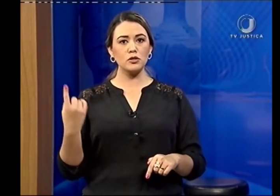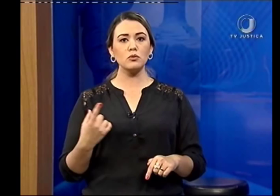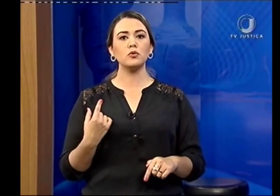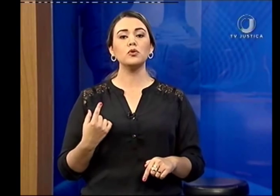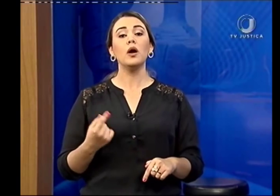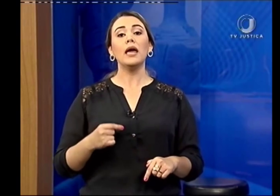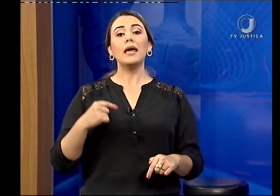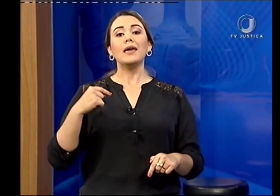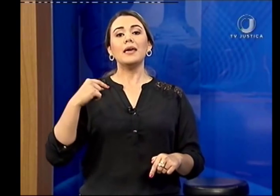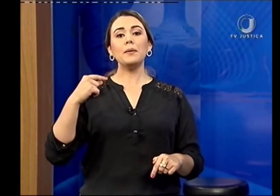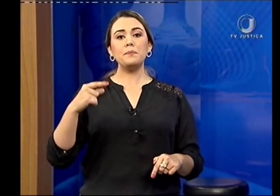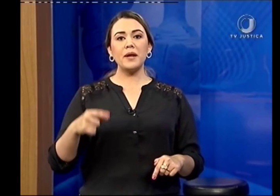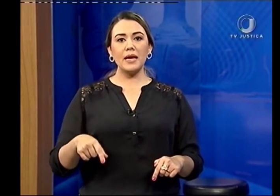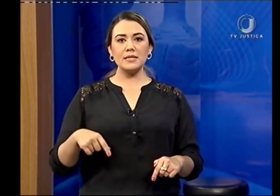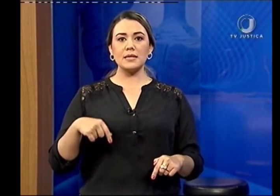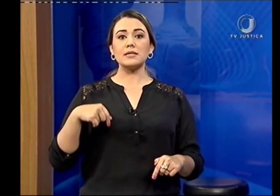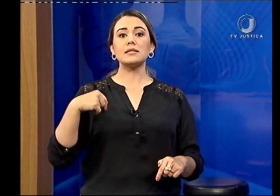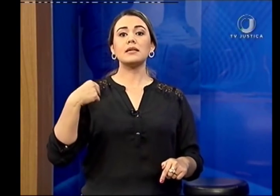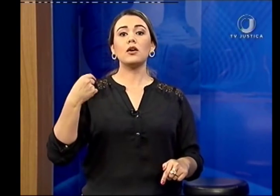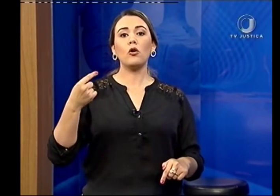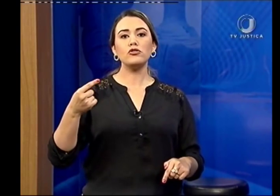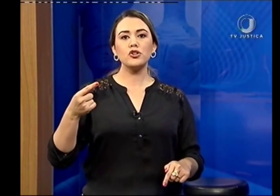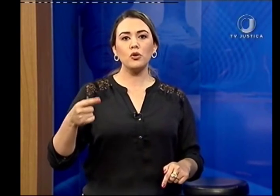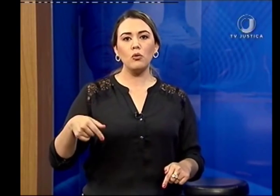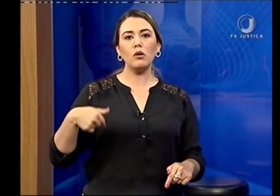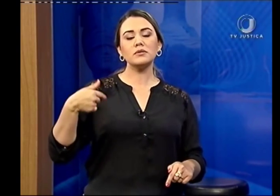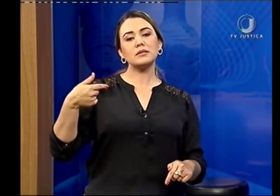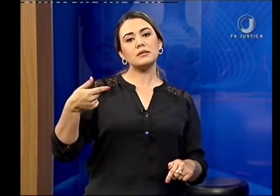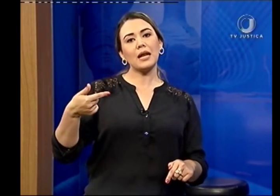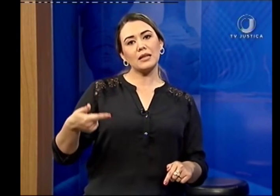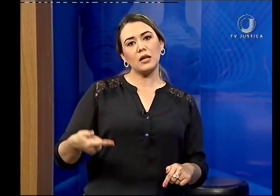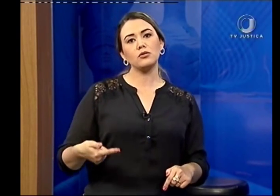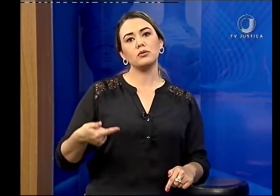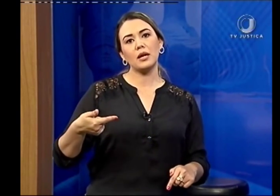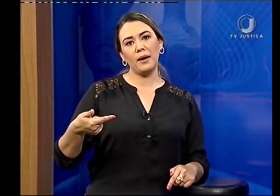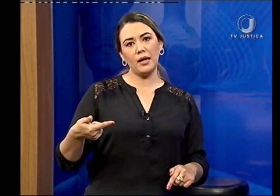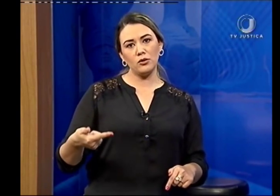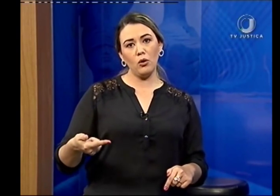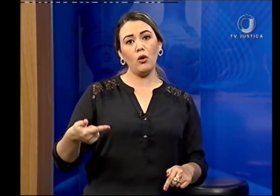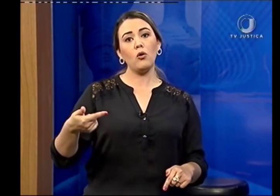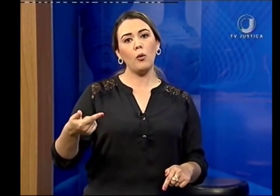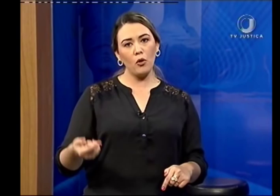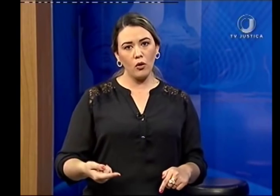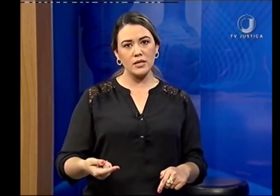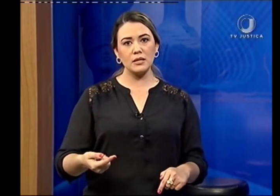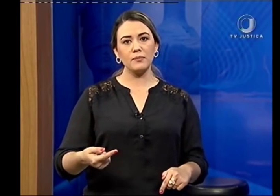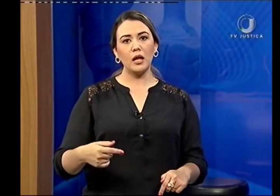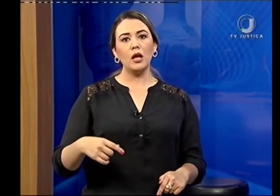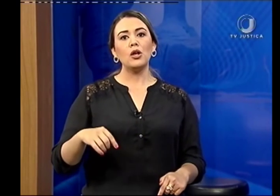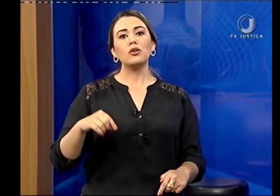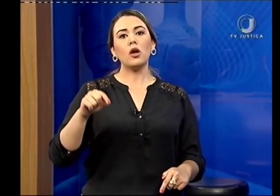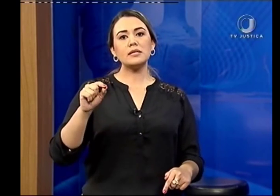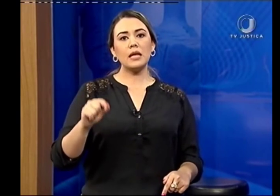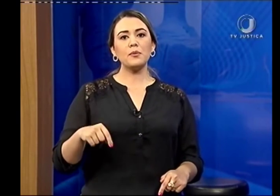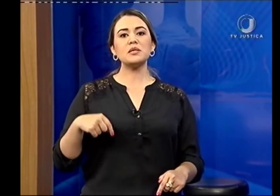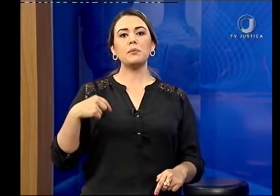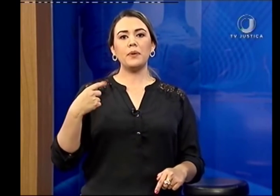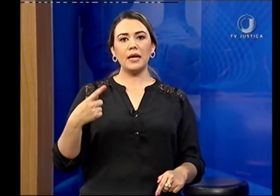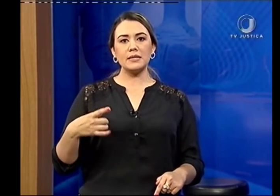no mundo, empresas que continuam tratando o trabalhador como coisa. Nós temos empresas